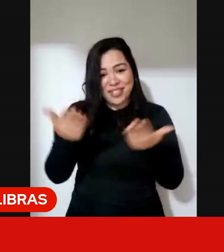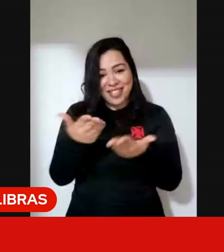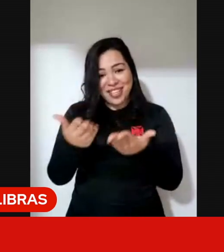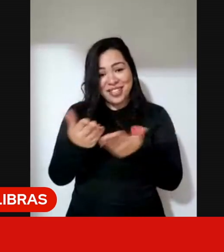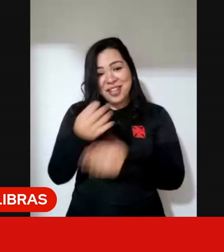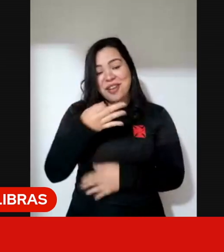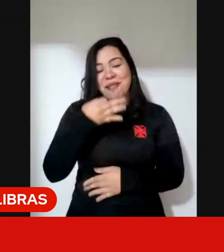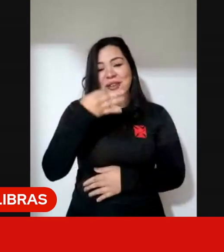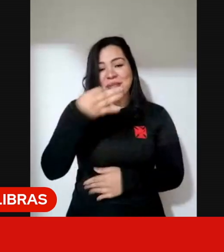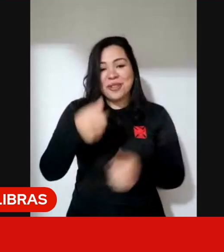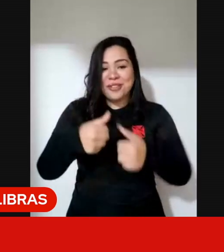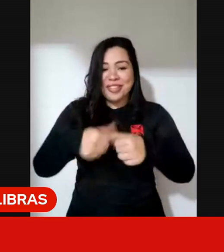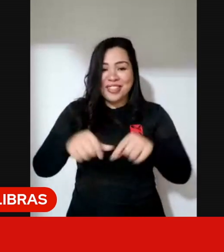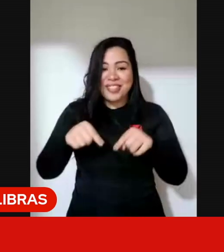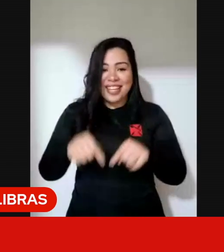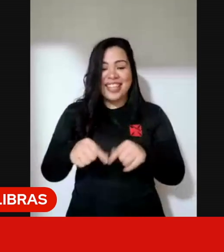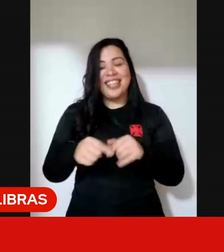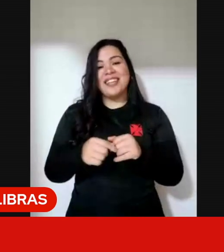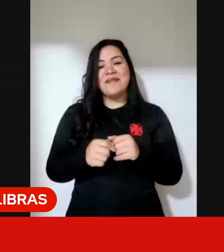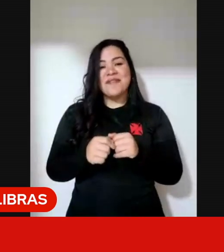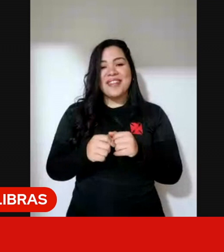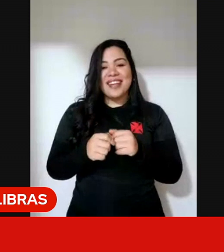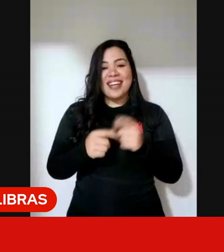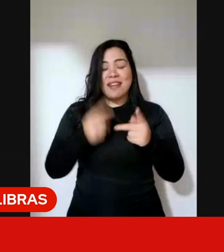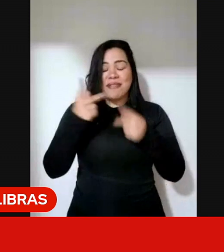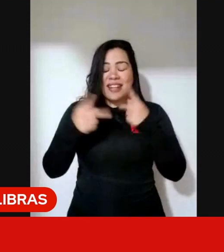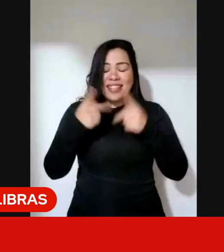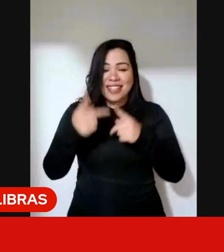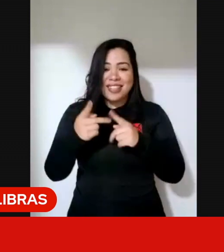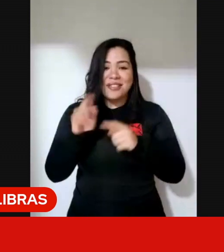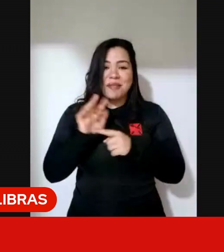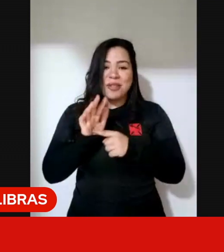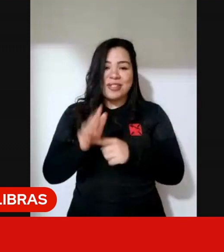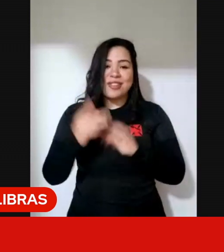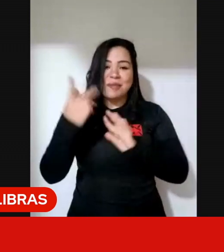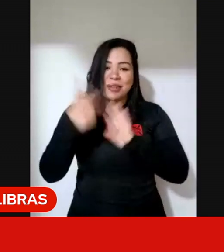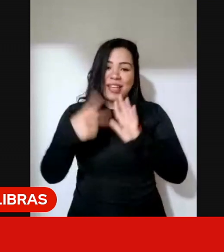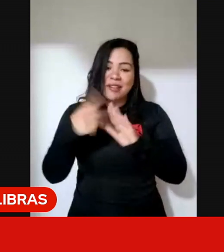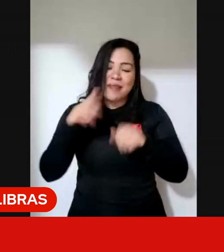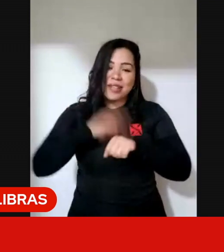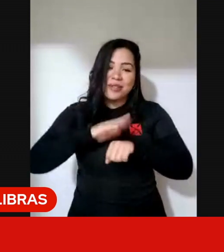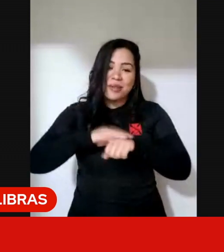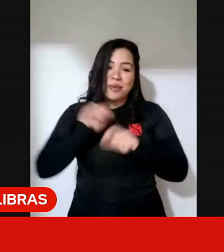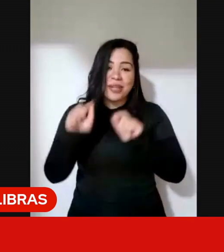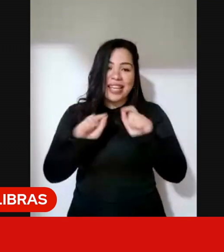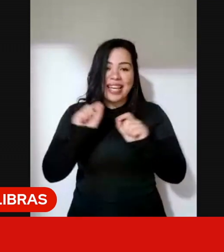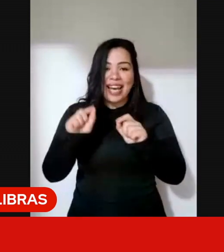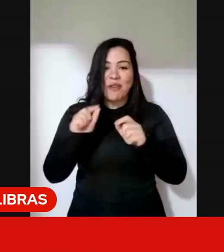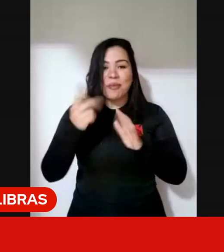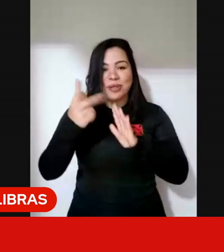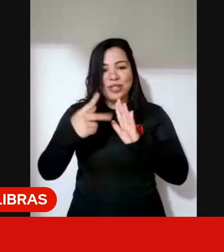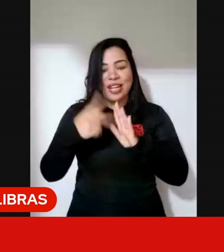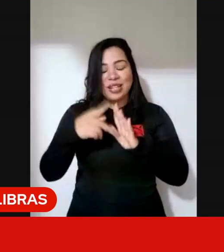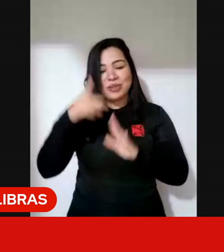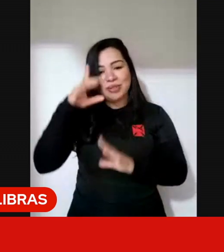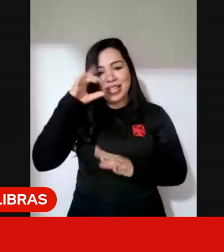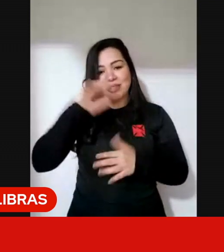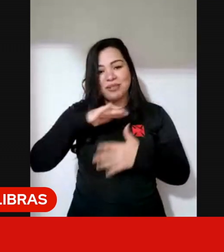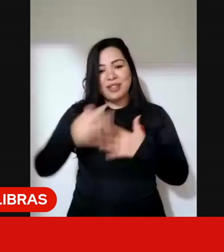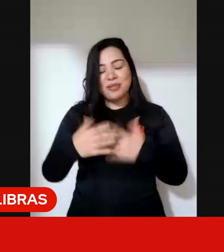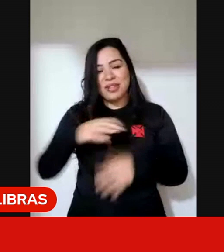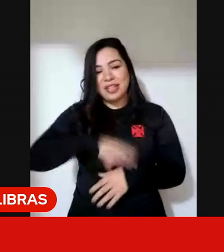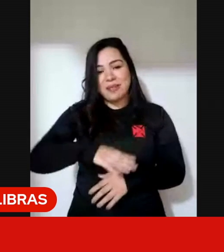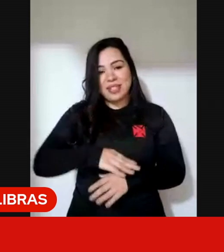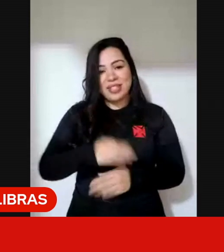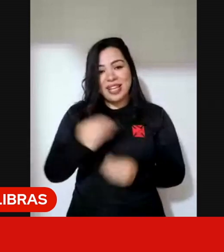agradeço a vocês pela oportunidade de estar aqui falando e mostrando um pouquinho mais sobre o que é o projeto, né,